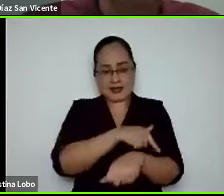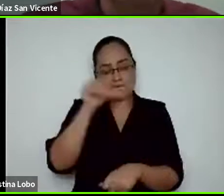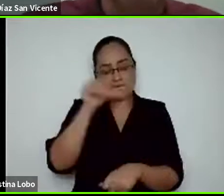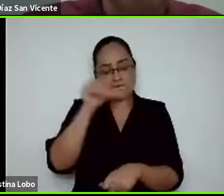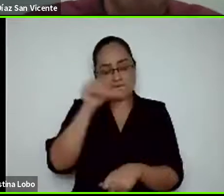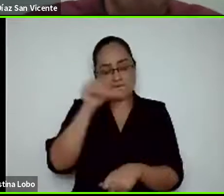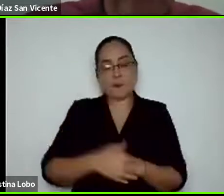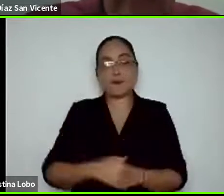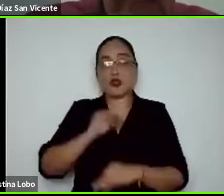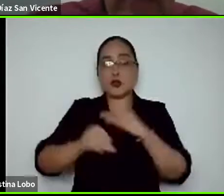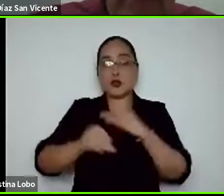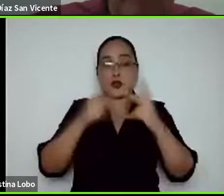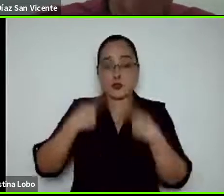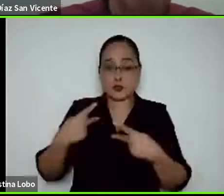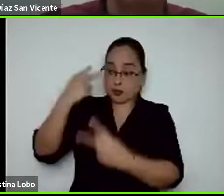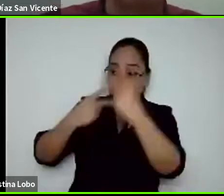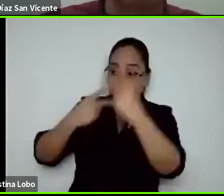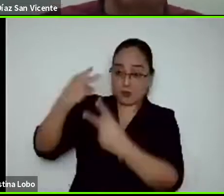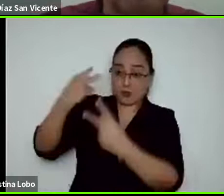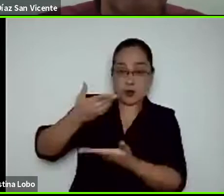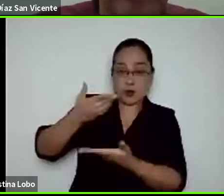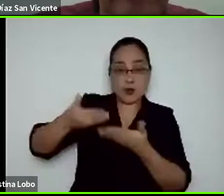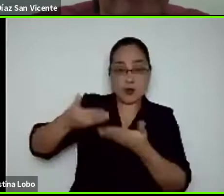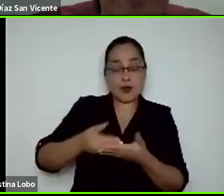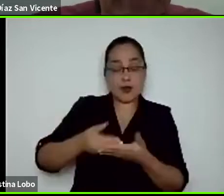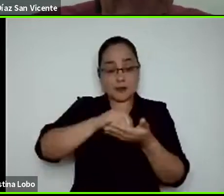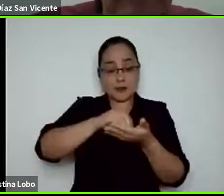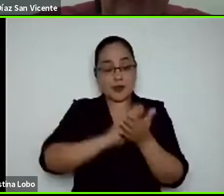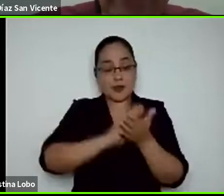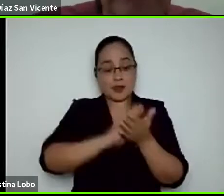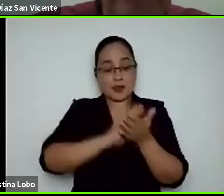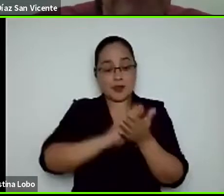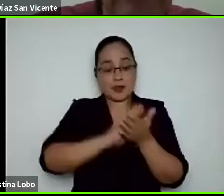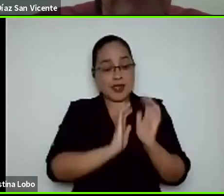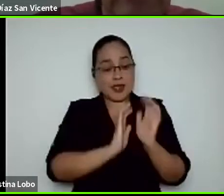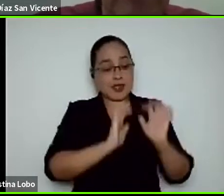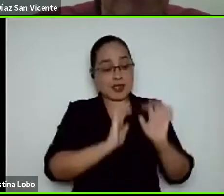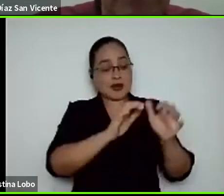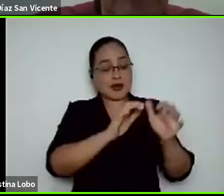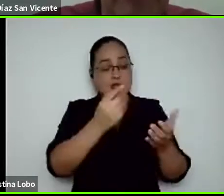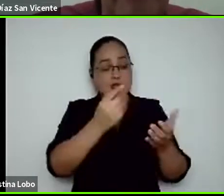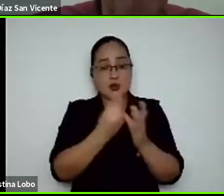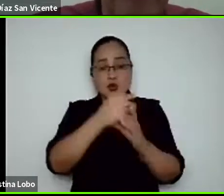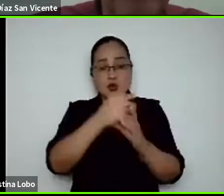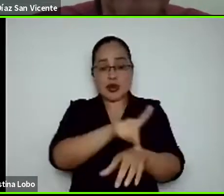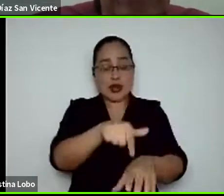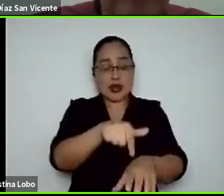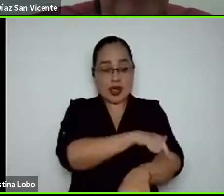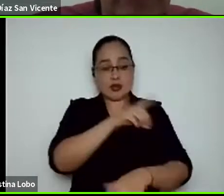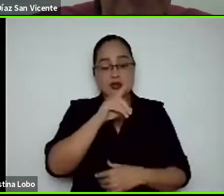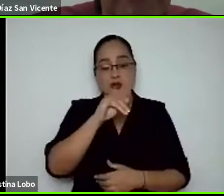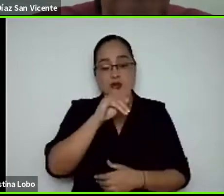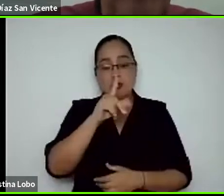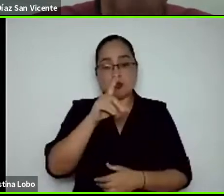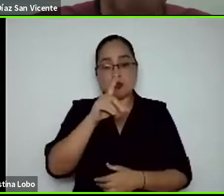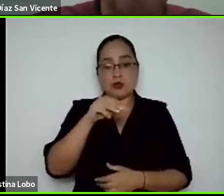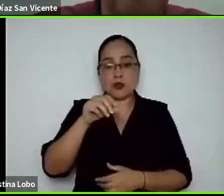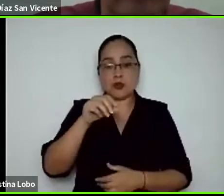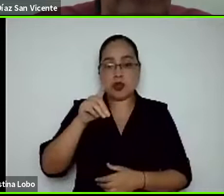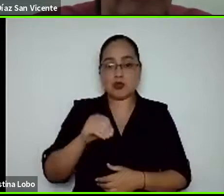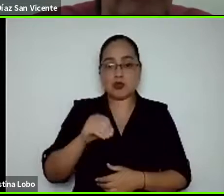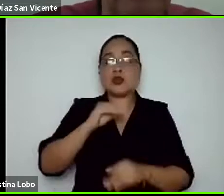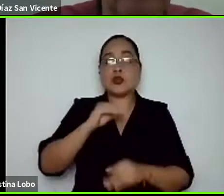de hoy, a todas las personas inscritas en el diplomado, les recordamos que todas las sesiones del diplomado van a estar disponibles para